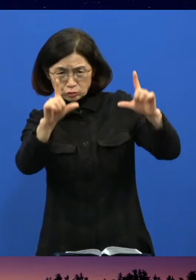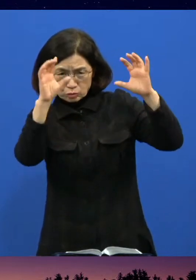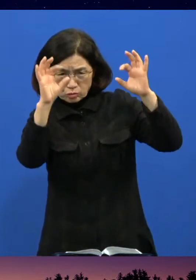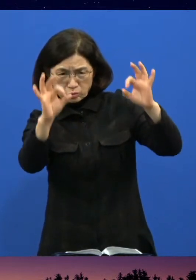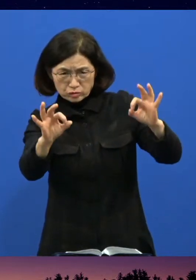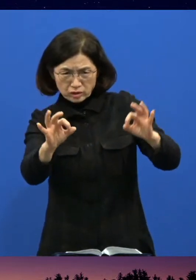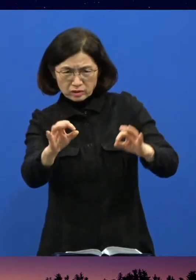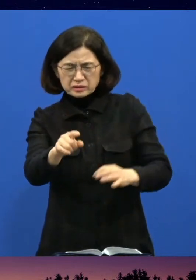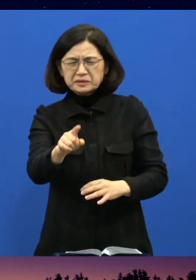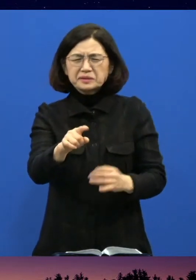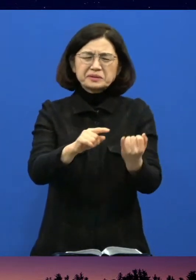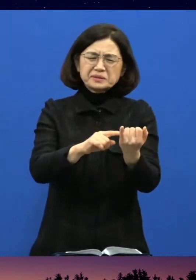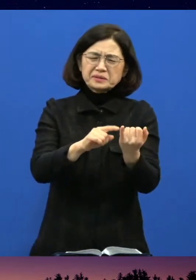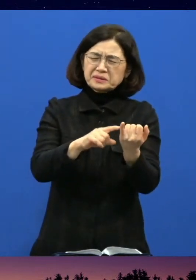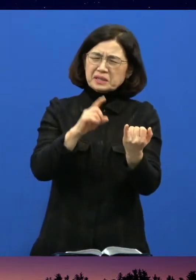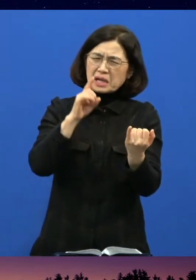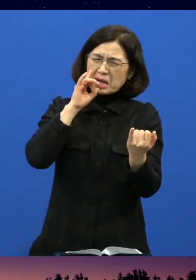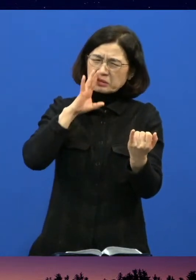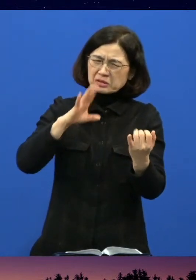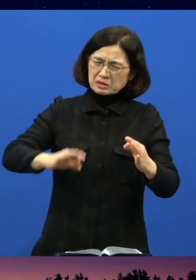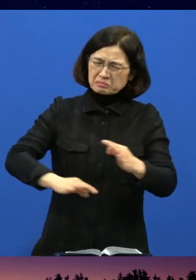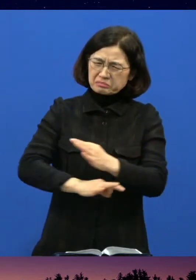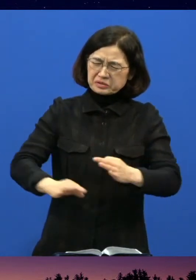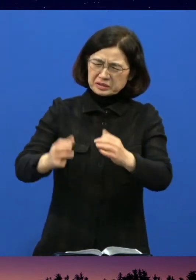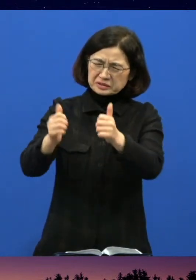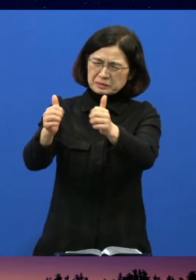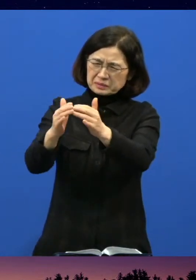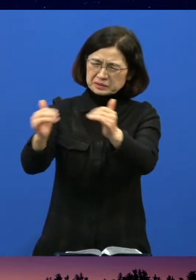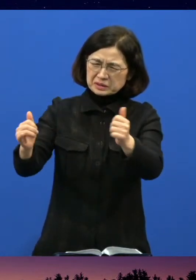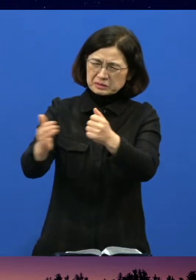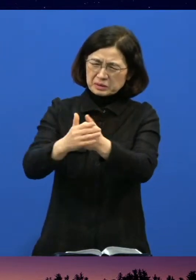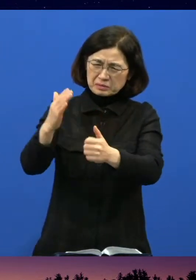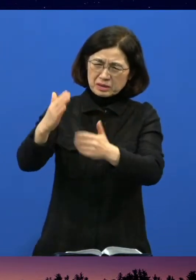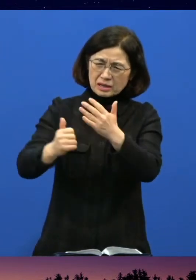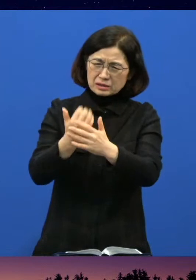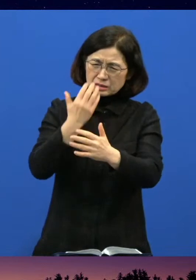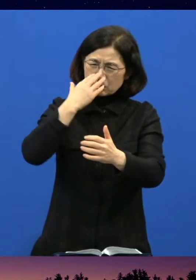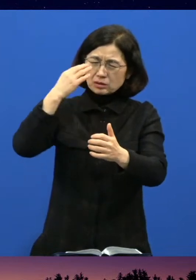된다. 불의한 재판장이고 하나님 두려워하지 않고 사람을